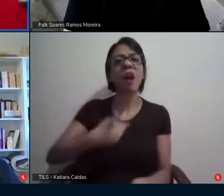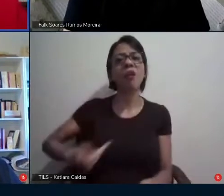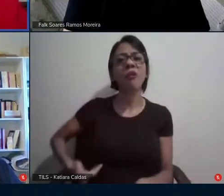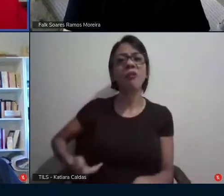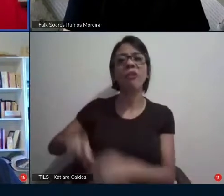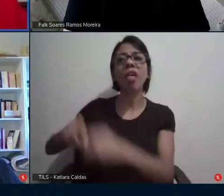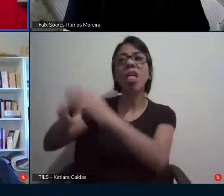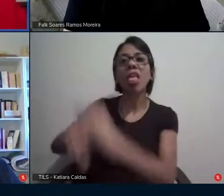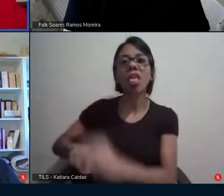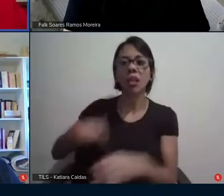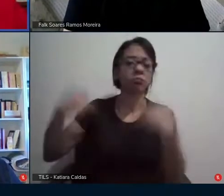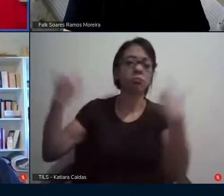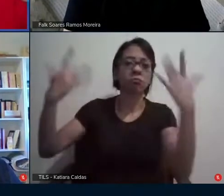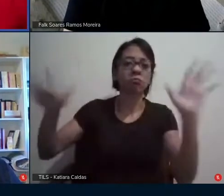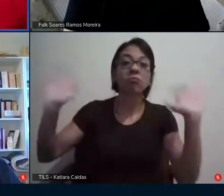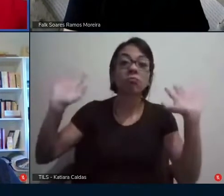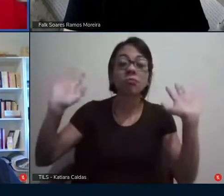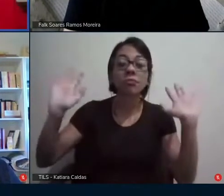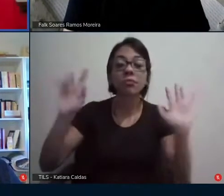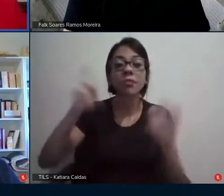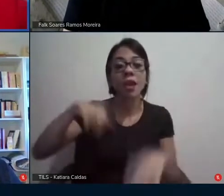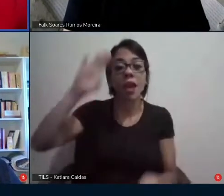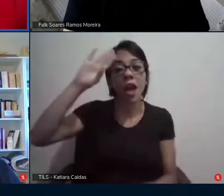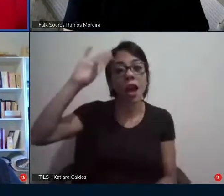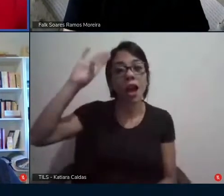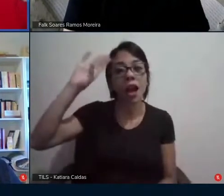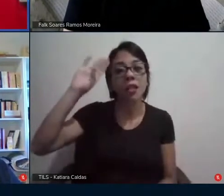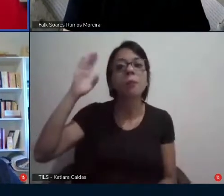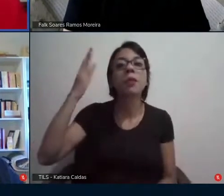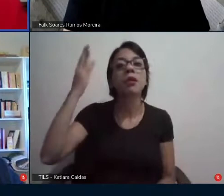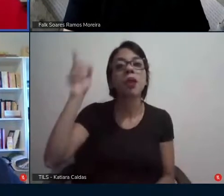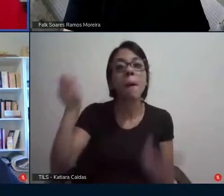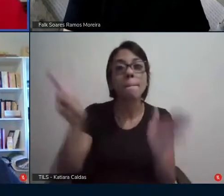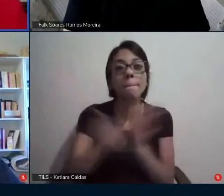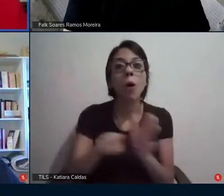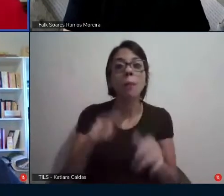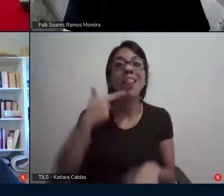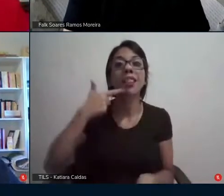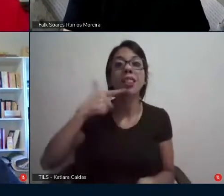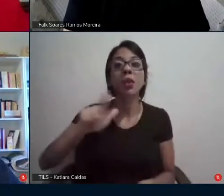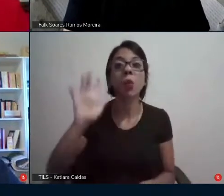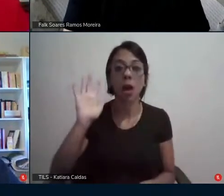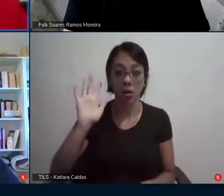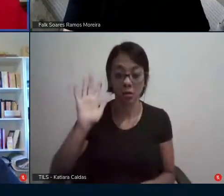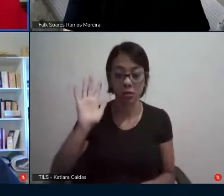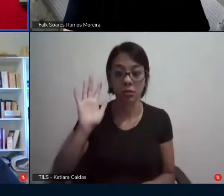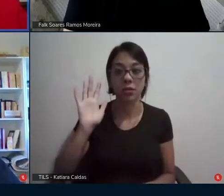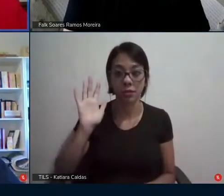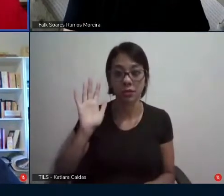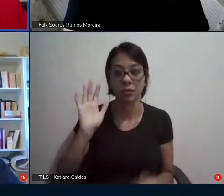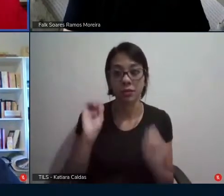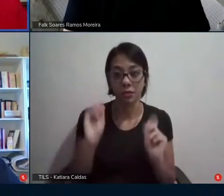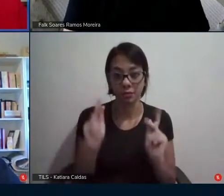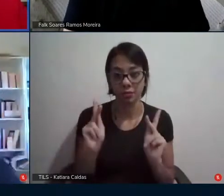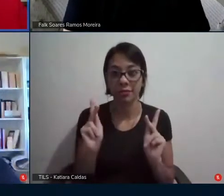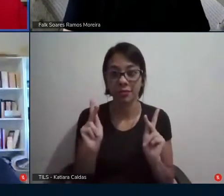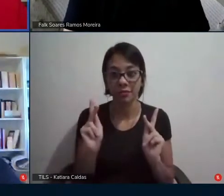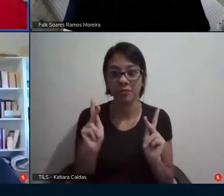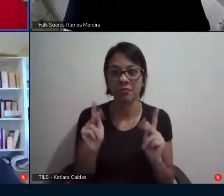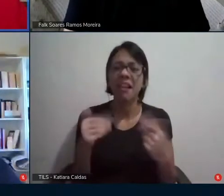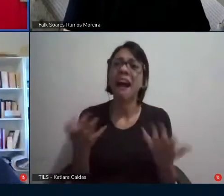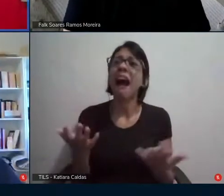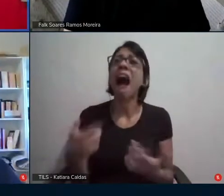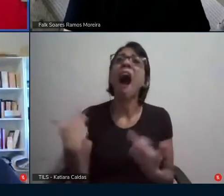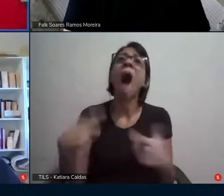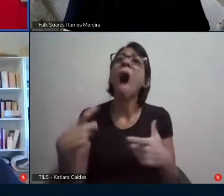governo nenhum, tá bem? Nós estamos, é uma academia, que é uma academia de língua. Tá? Ah, de onde é que a gente vai